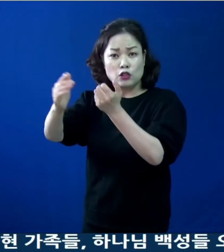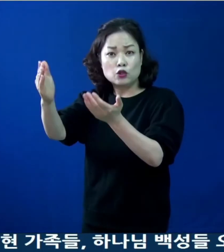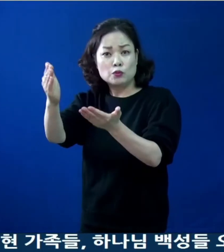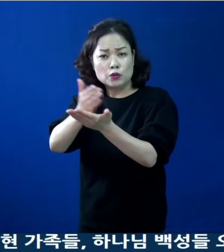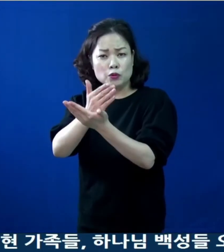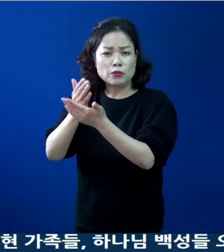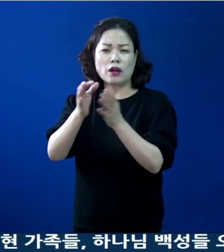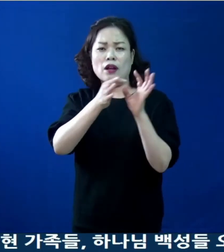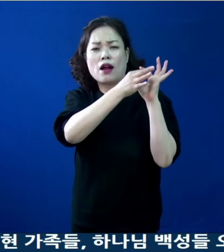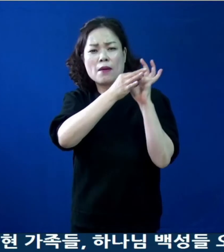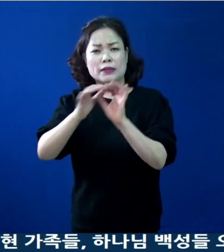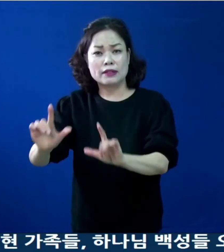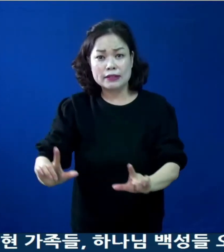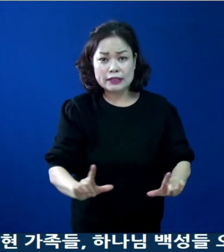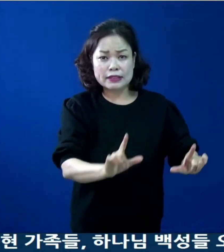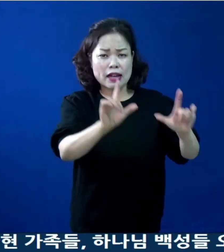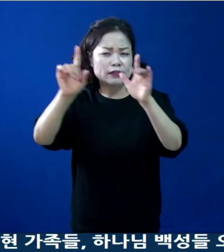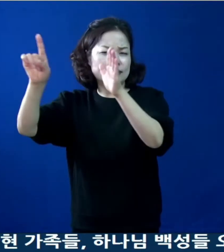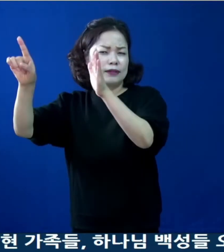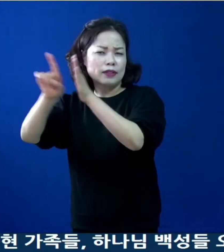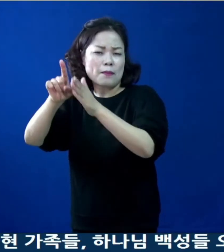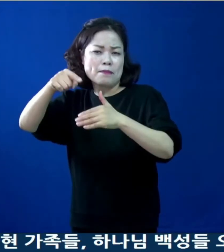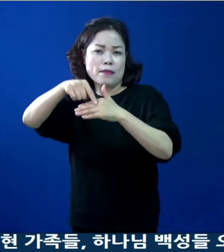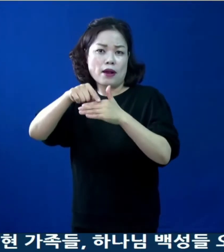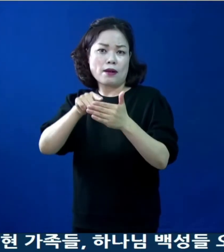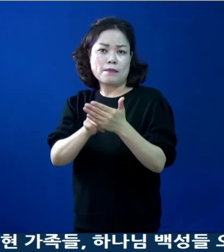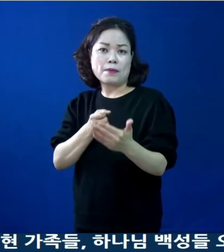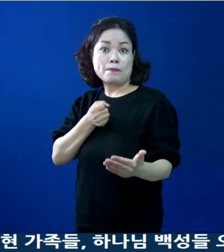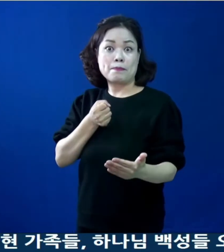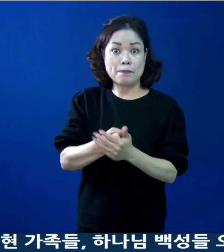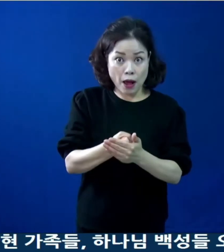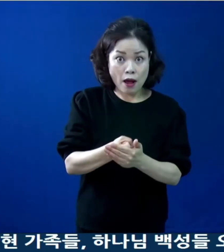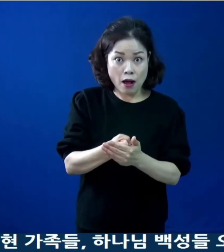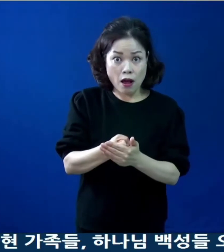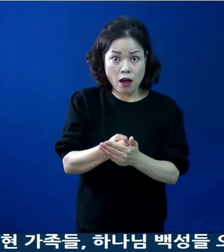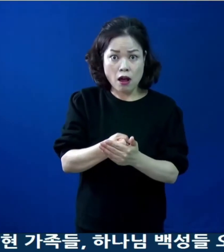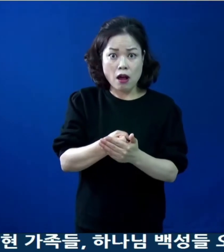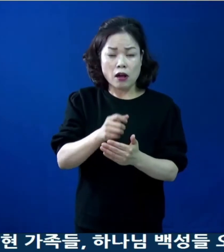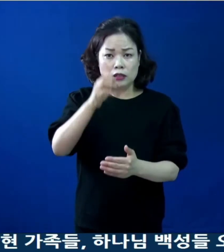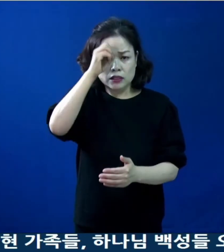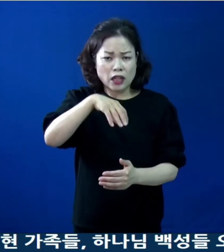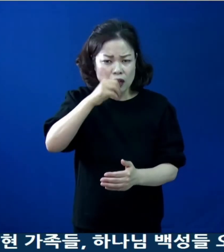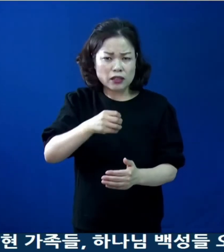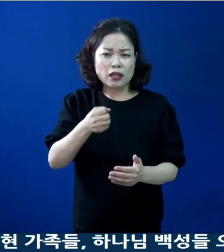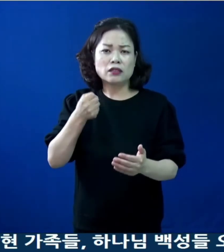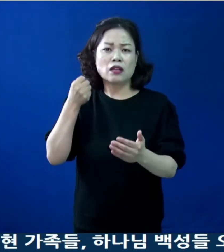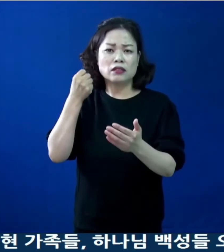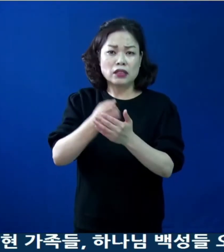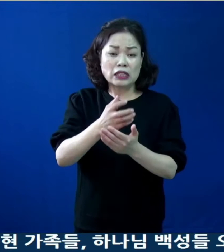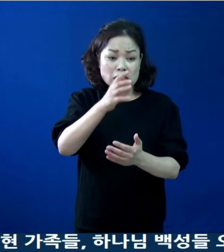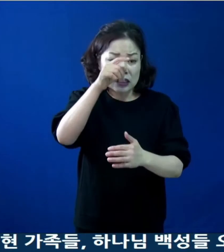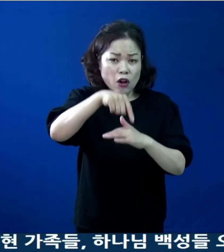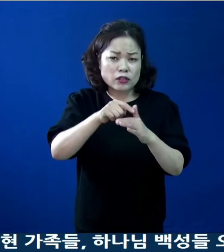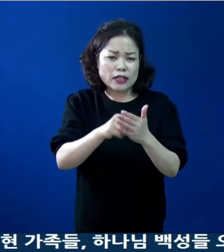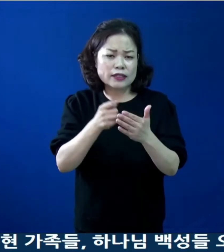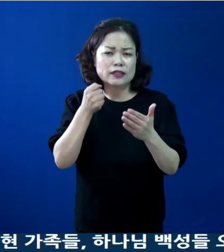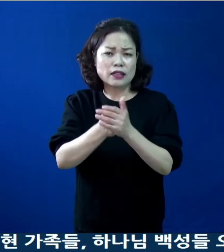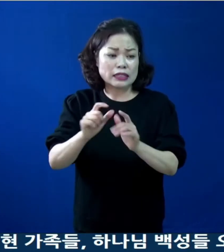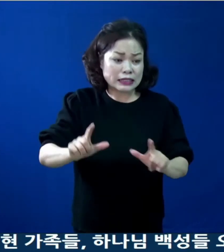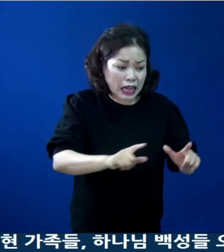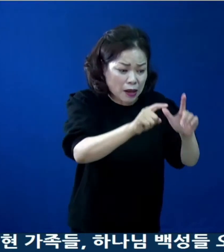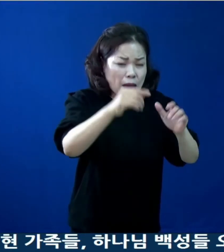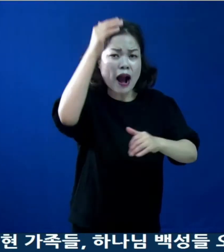분별하며 살겠다는 의지와 마음과 결단인 거죠. 그 의지와 마음과 결단이 있을 때 우리 삶에서 점점